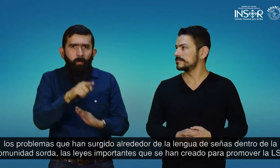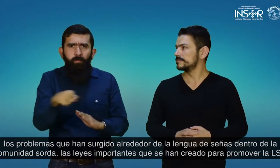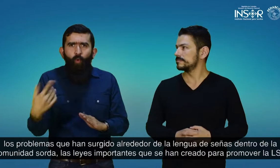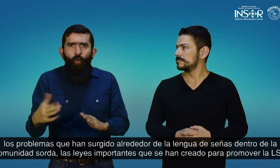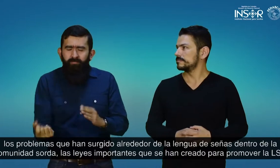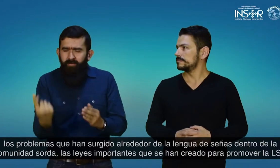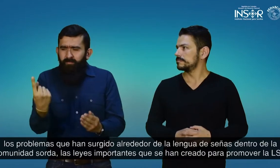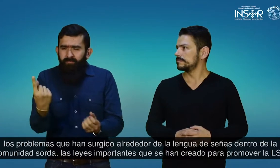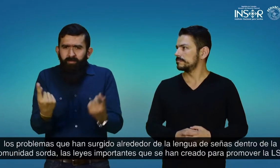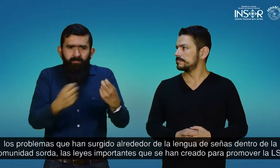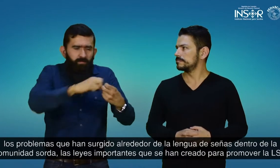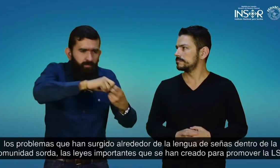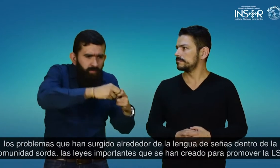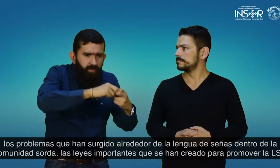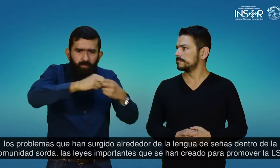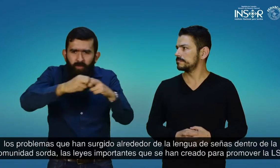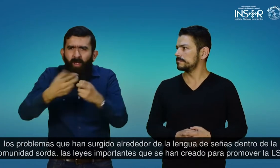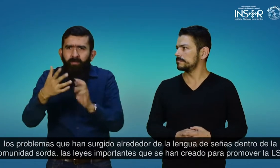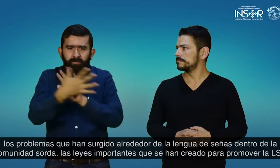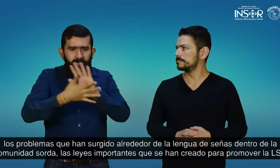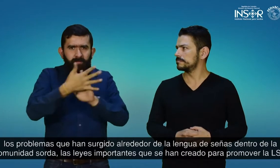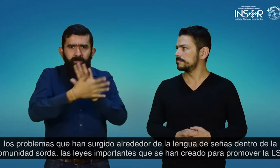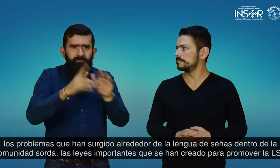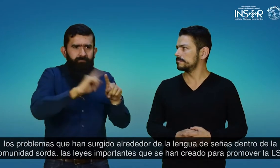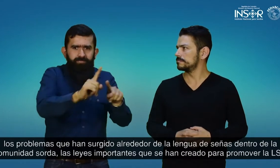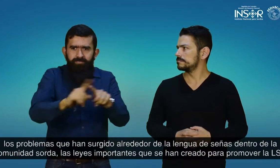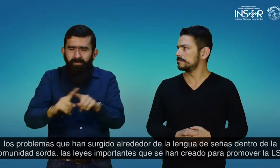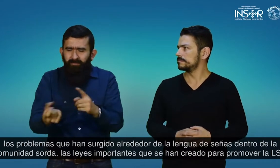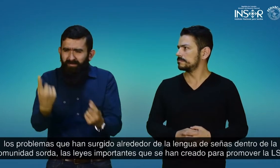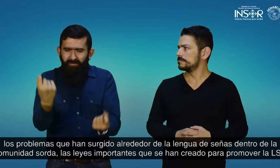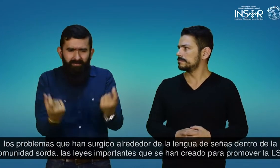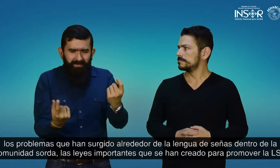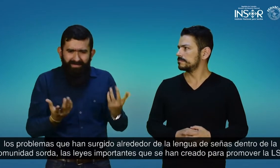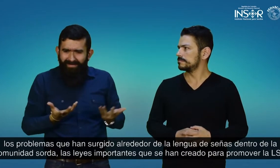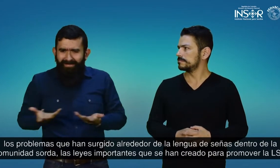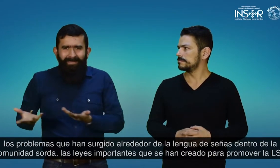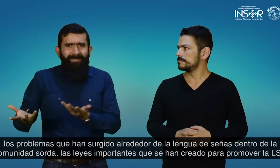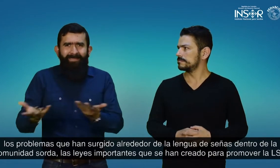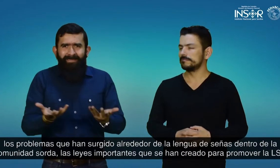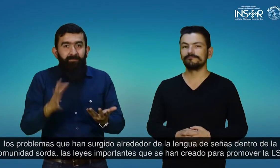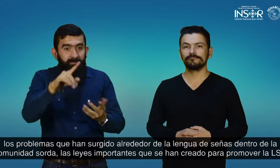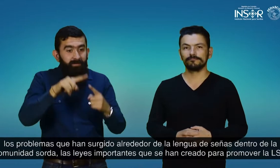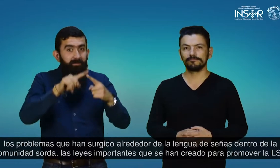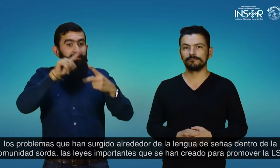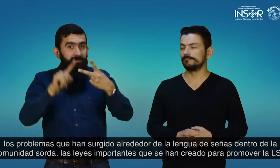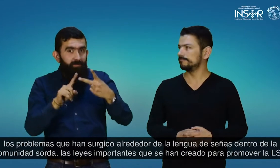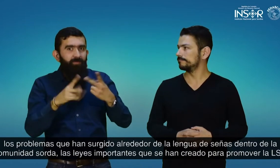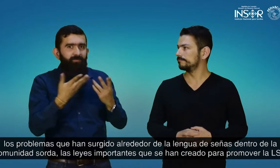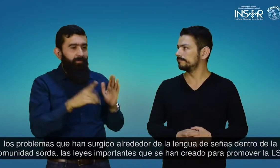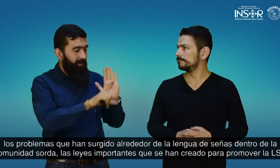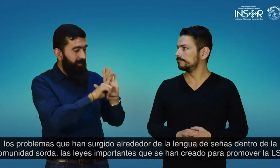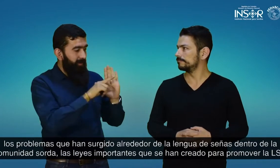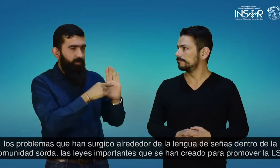surgido alrededor de la lengua de señas dentro de la comunidad sorda, las leyes importantes que se han creado para promuever la lengua de señas colombiana